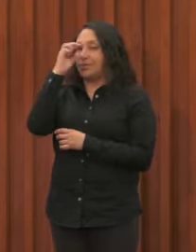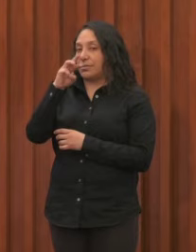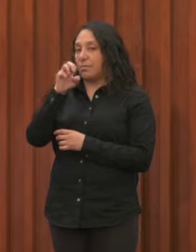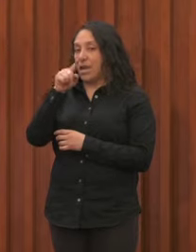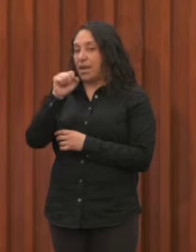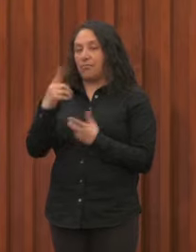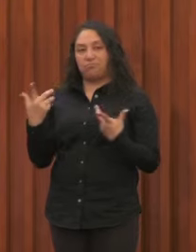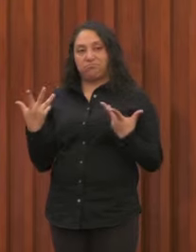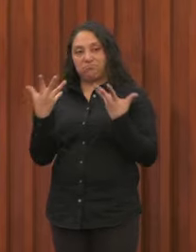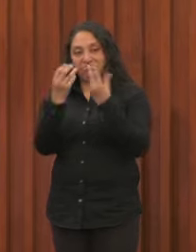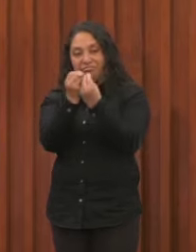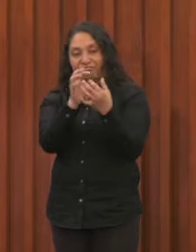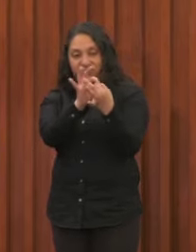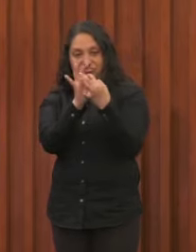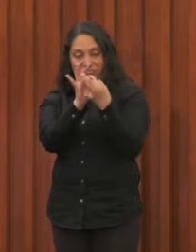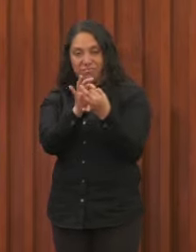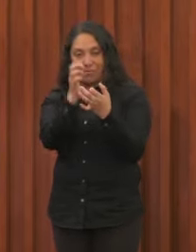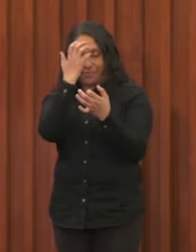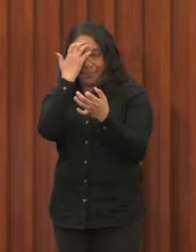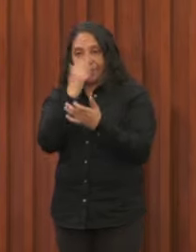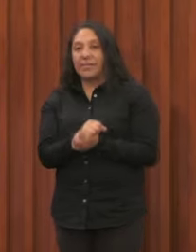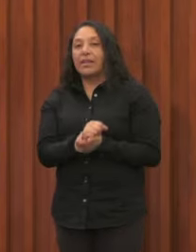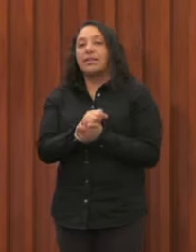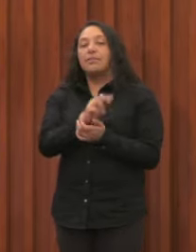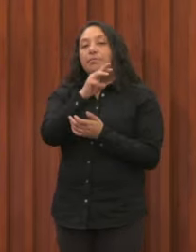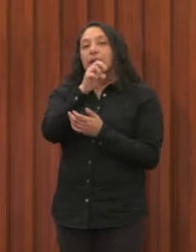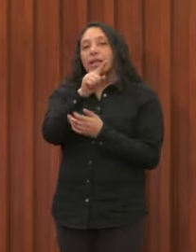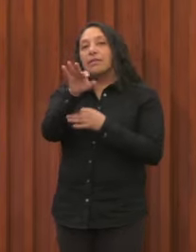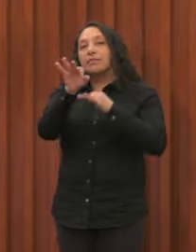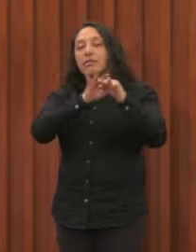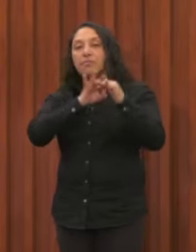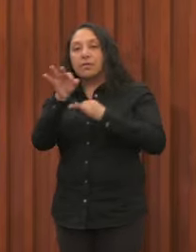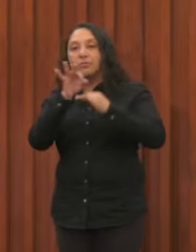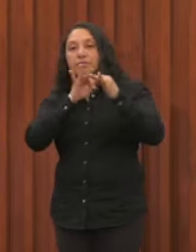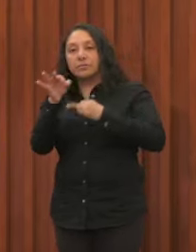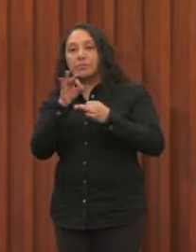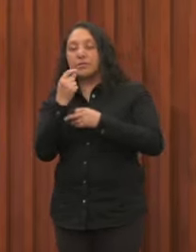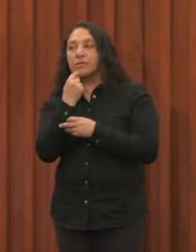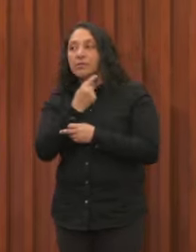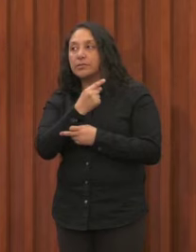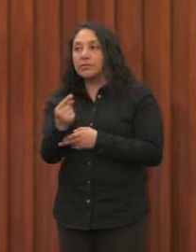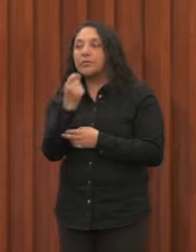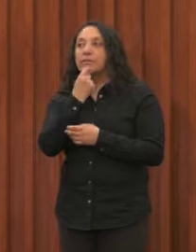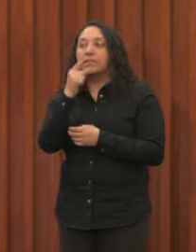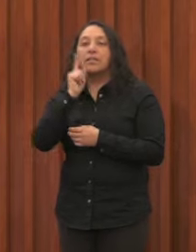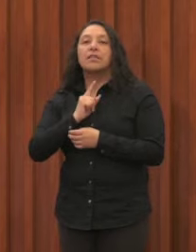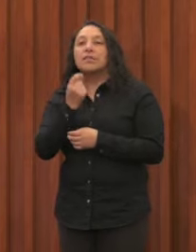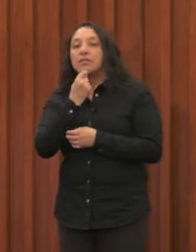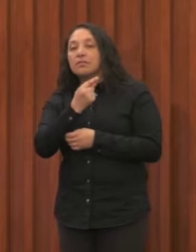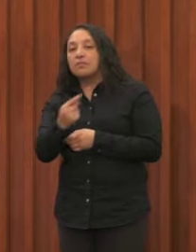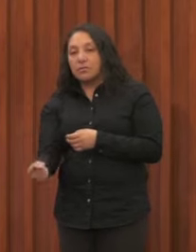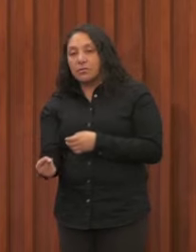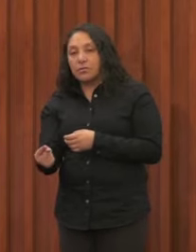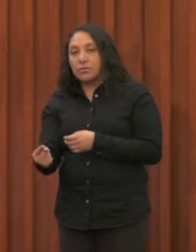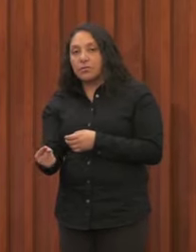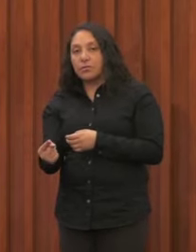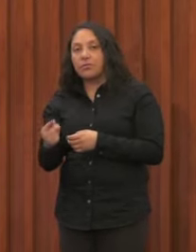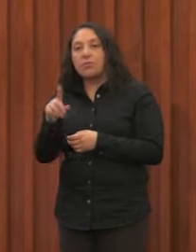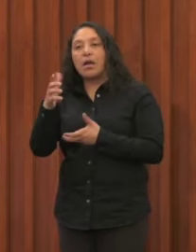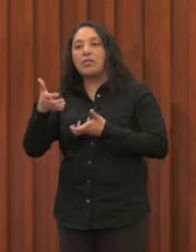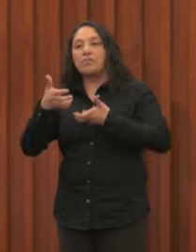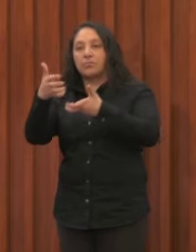Menel con un trabajo sobre trabajo infantil, sobre niñas y niños en situación de